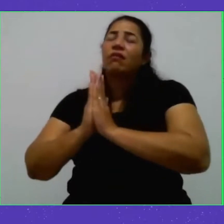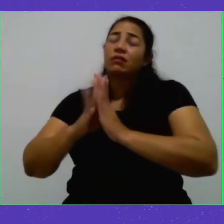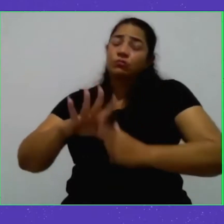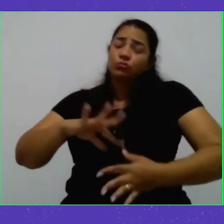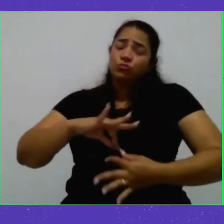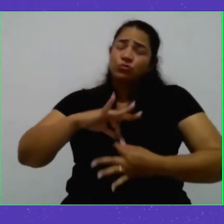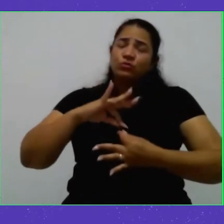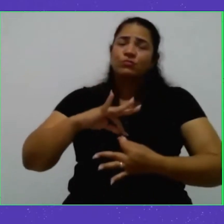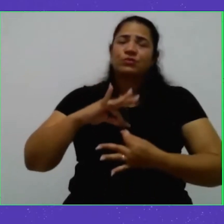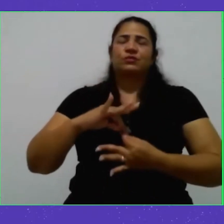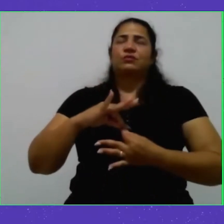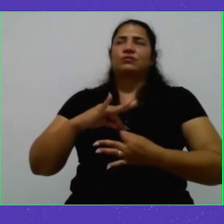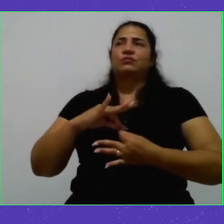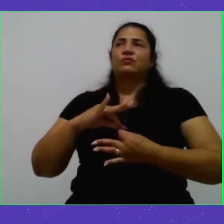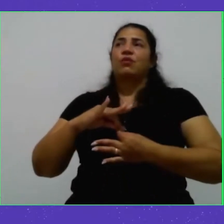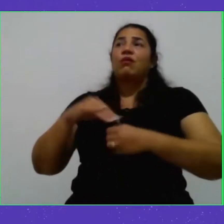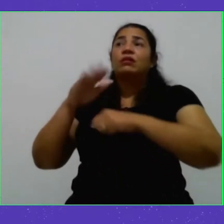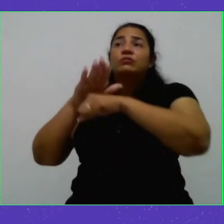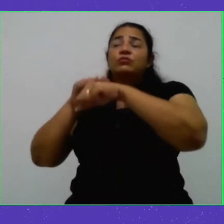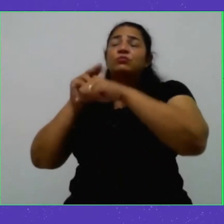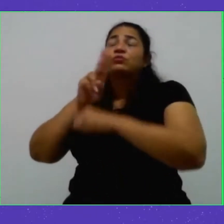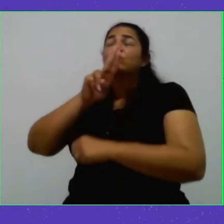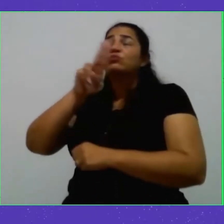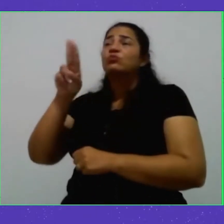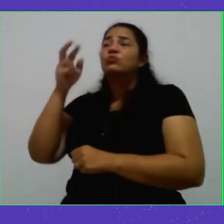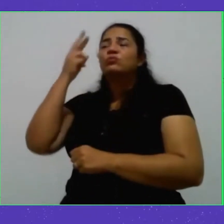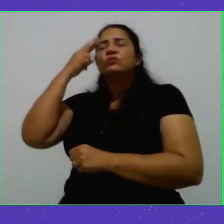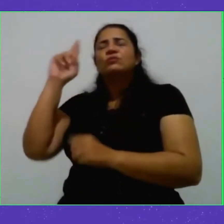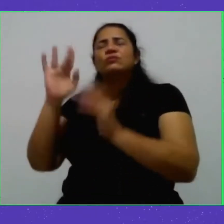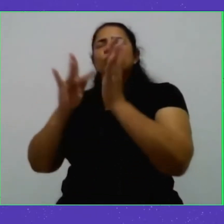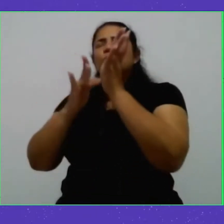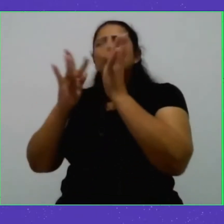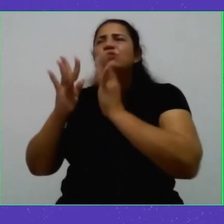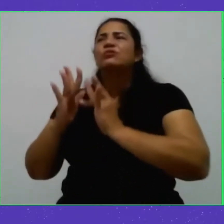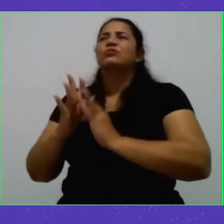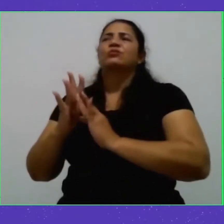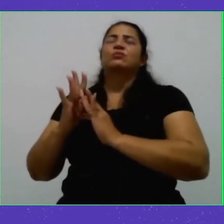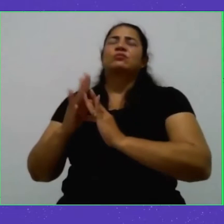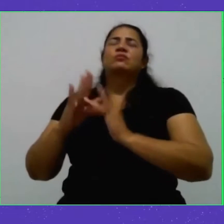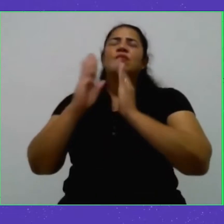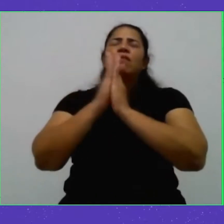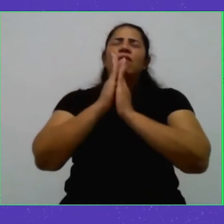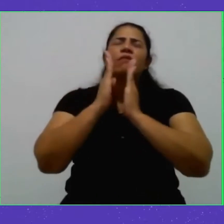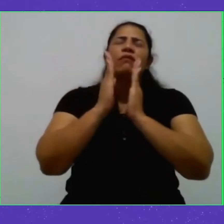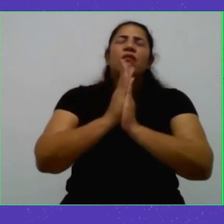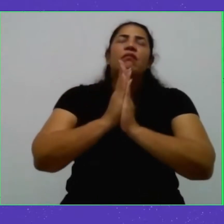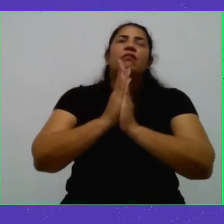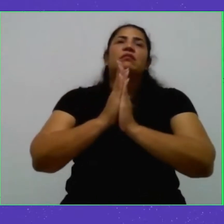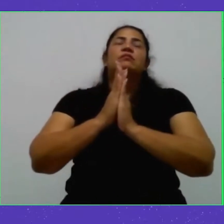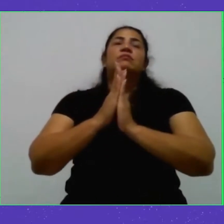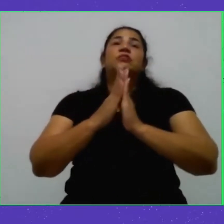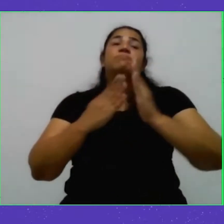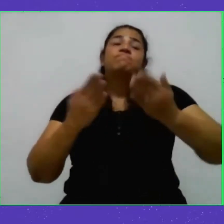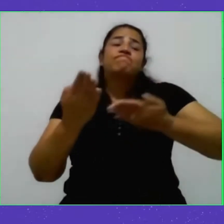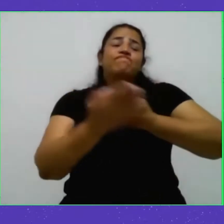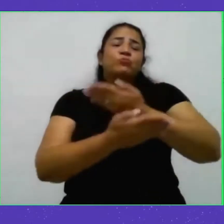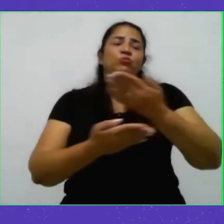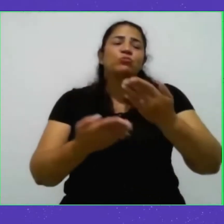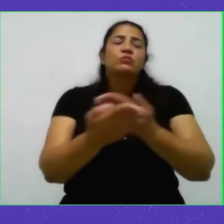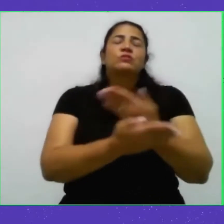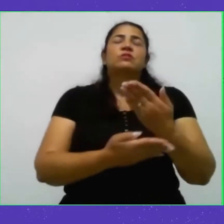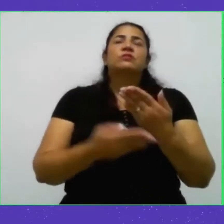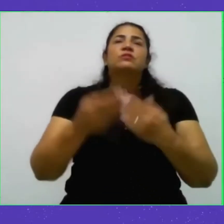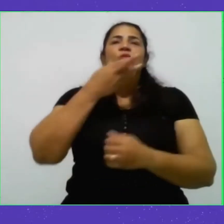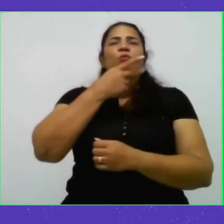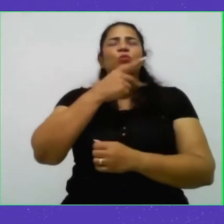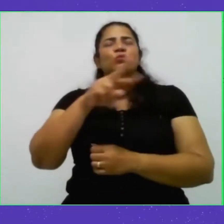Senhor, orando, tendo comunhão com os irmãos. Num ambiente como esse aqui, dificilmente nós vamos ficar em nós mesmos. Vocês